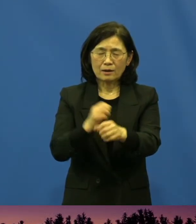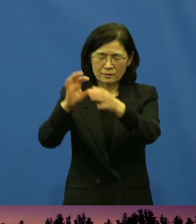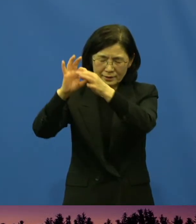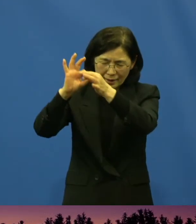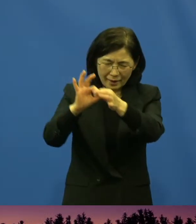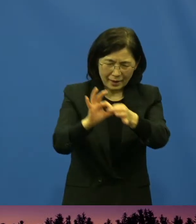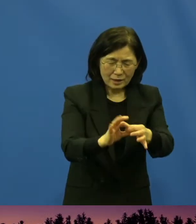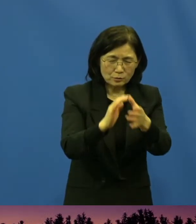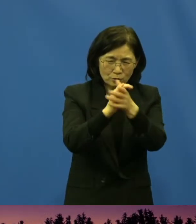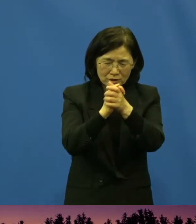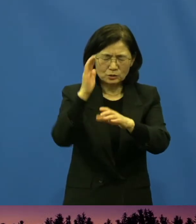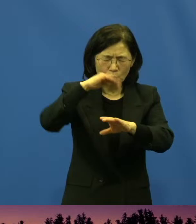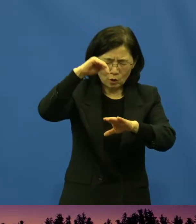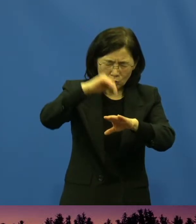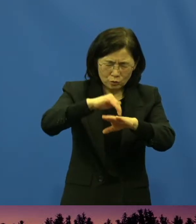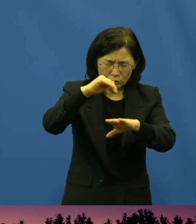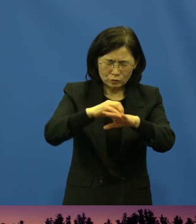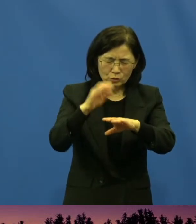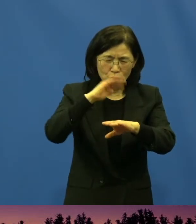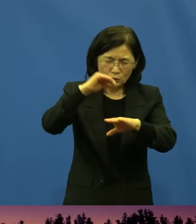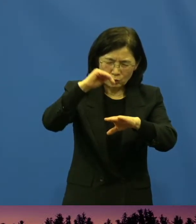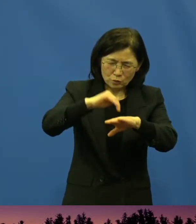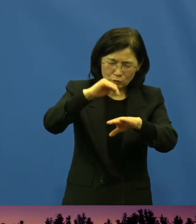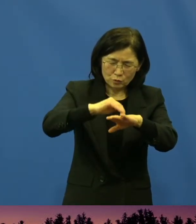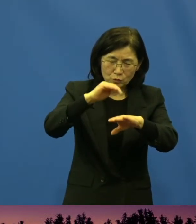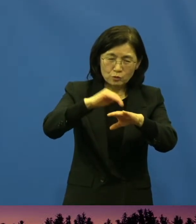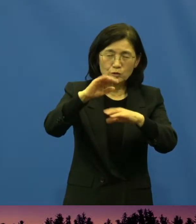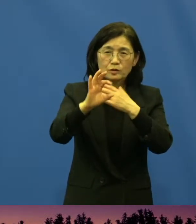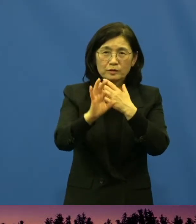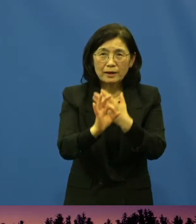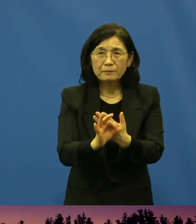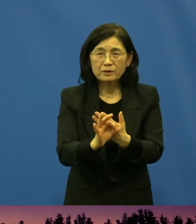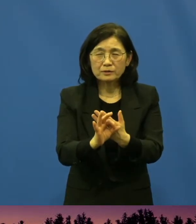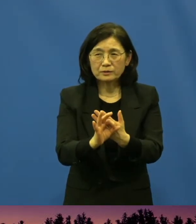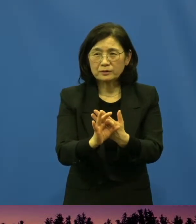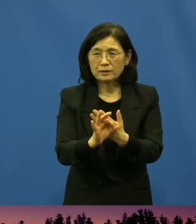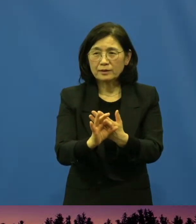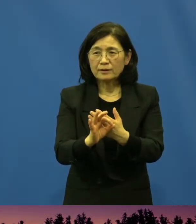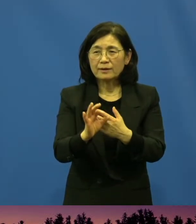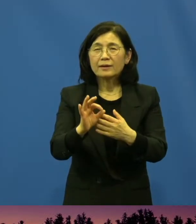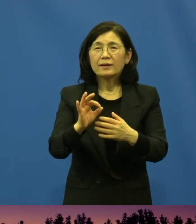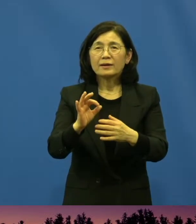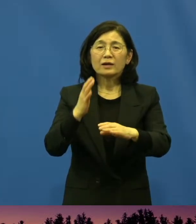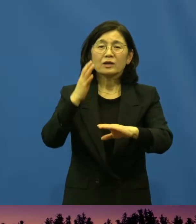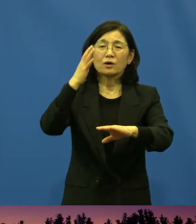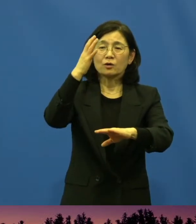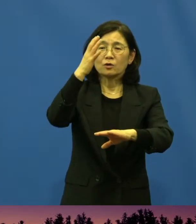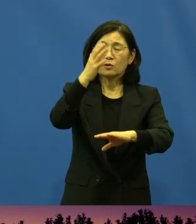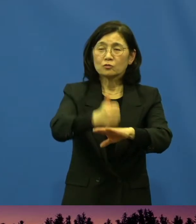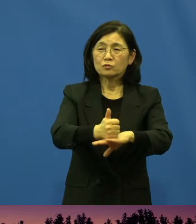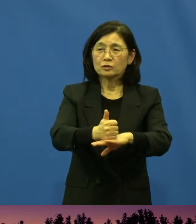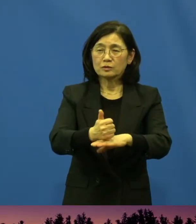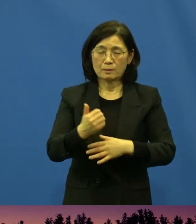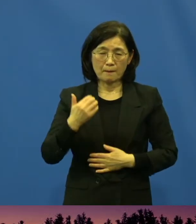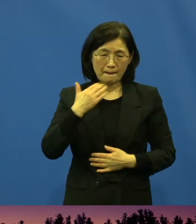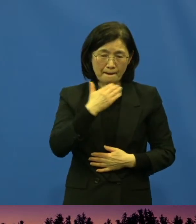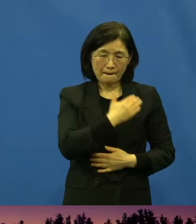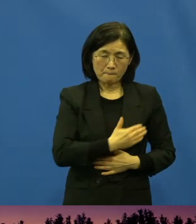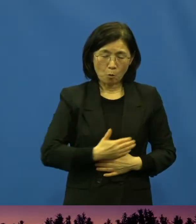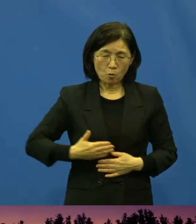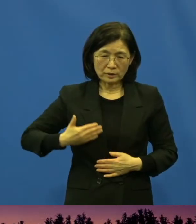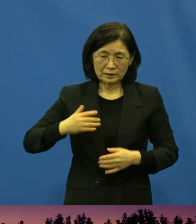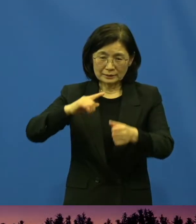계속 훈련시켜야 되는 거예요. 기도의 자리에 앉겠다 하면 기도에 결심하고 그걸 지켜내는 거죠. 그러면 나중에는요 이 몸이 내